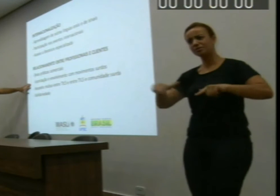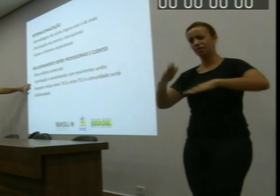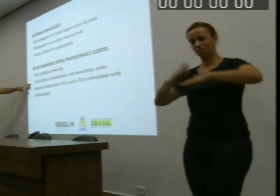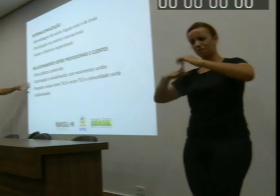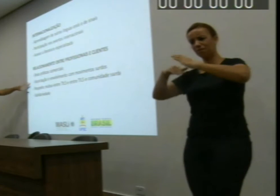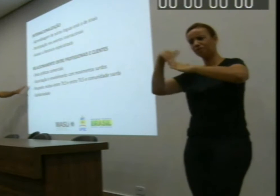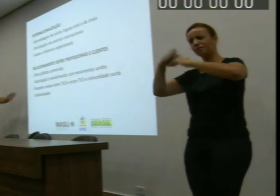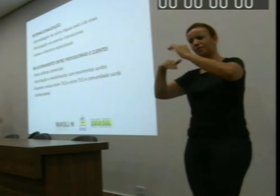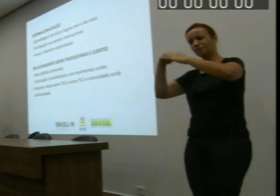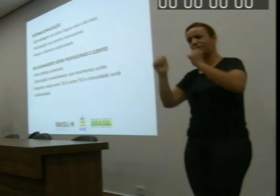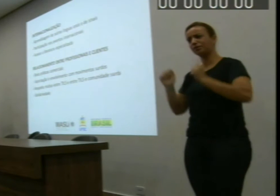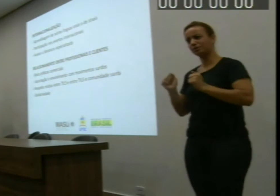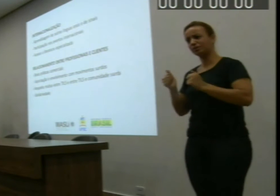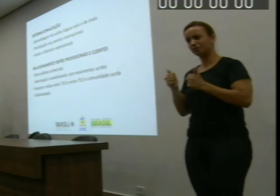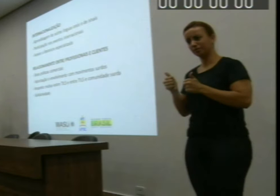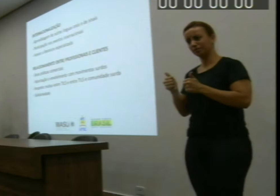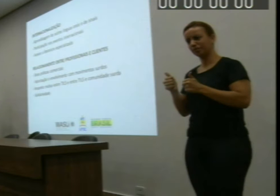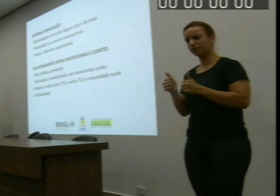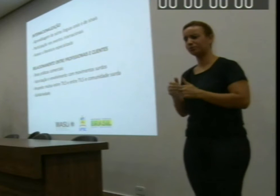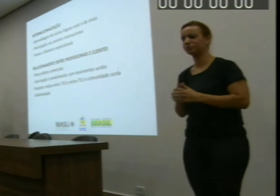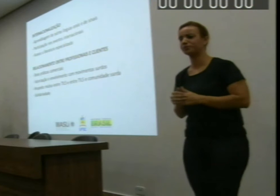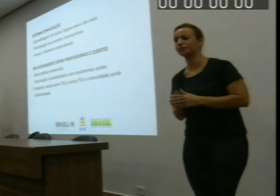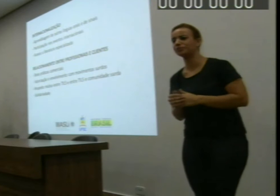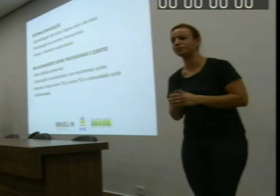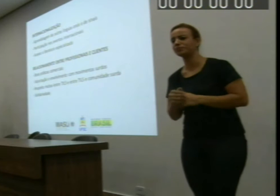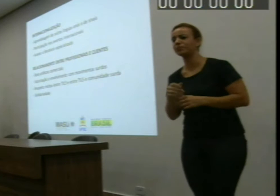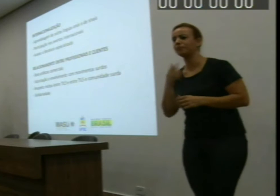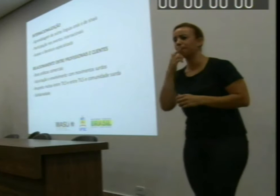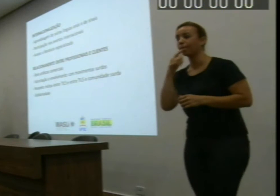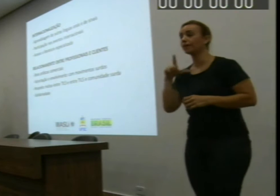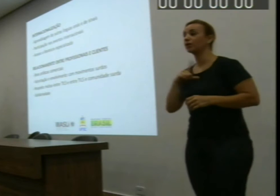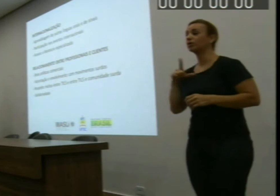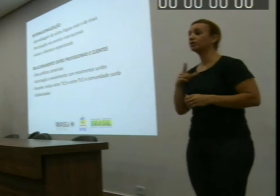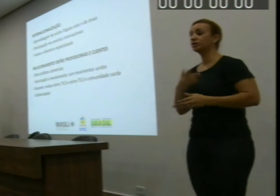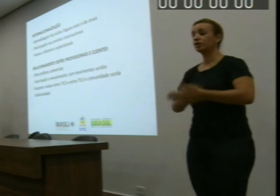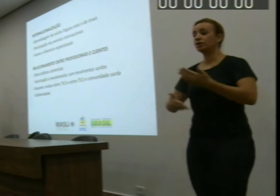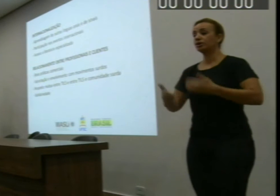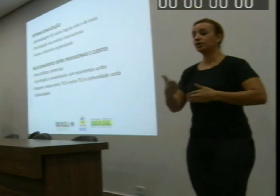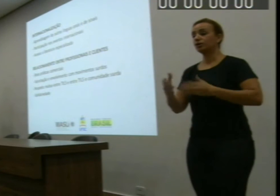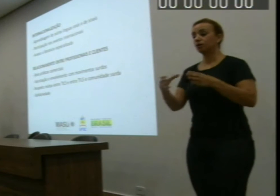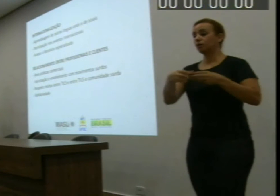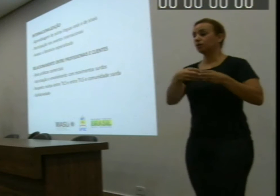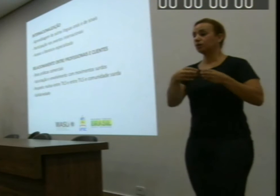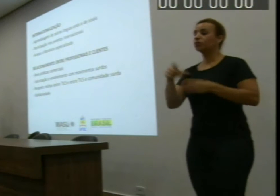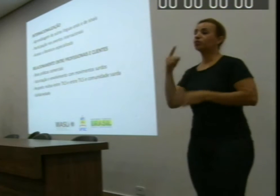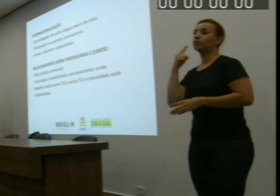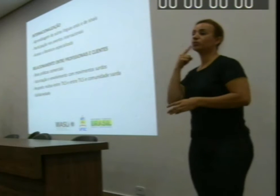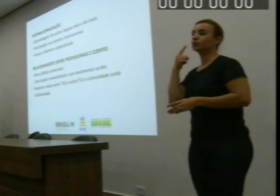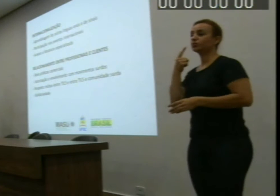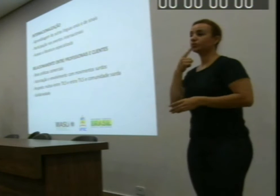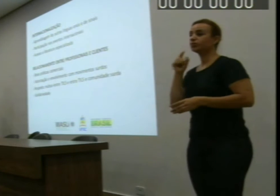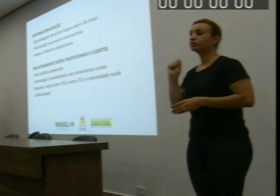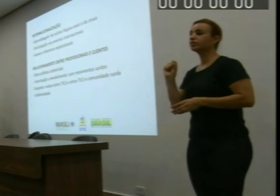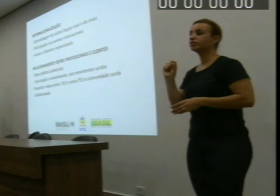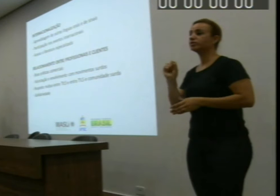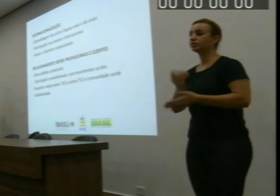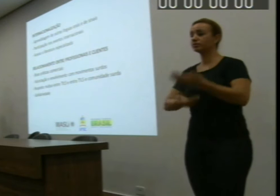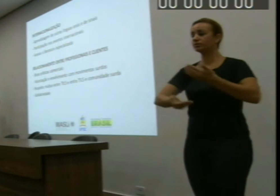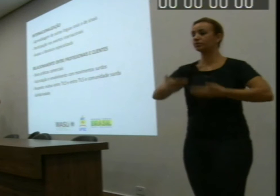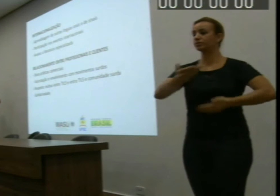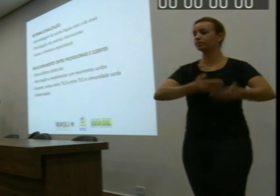clientes valorização e envolvimento com os movimentos surdos essas boas práticas esses esse essas atuações